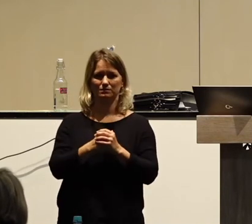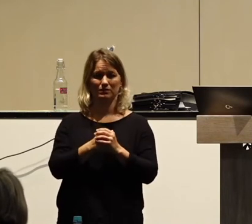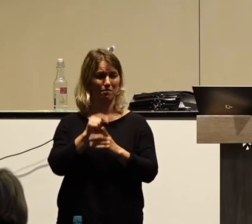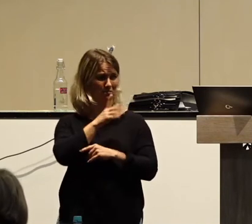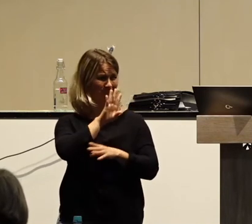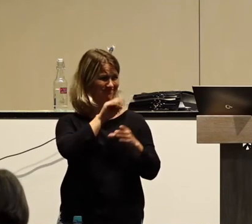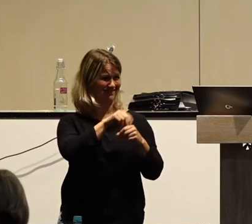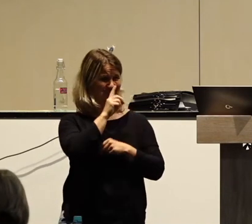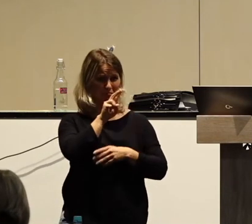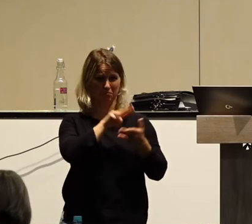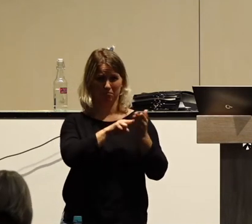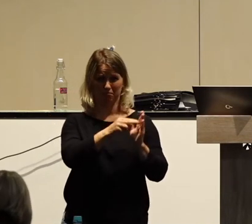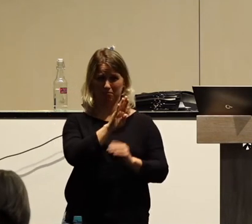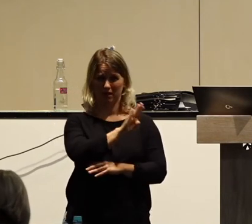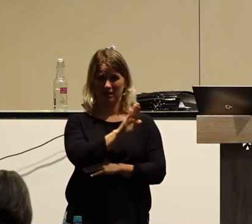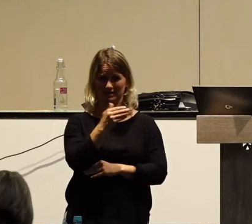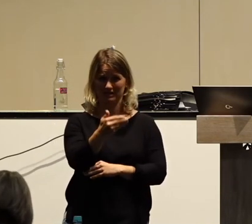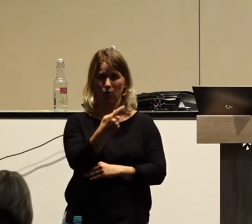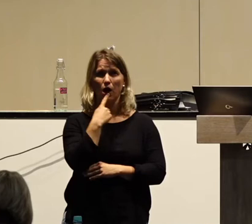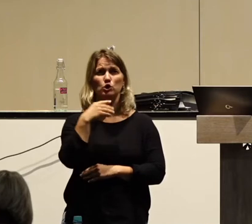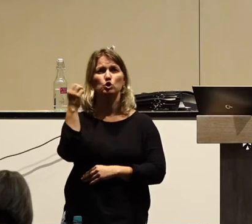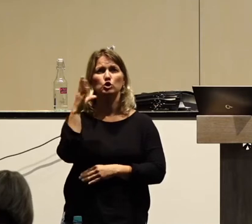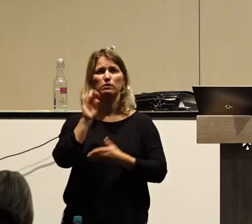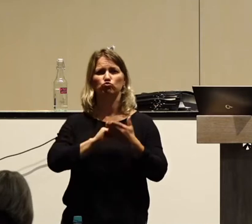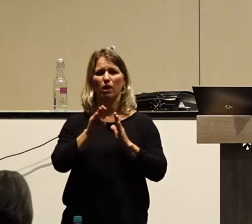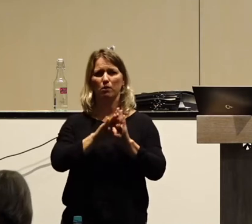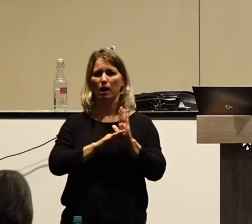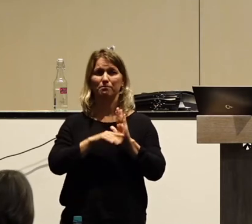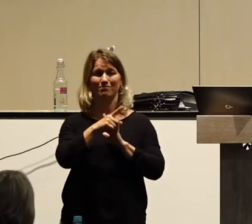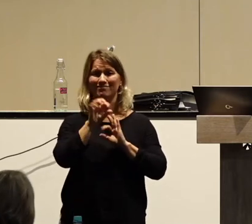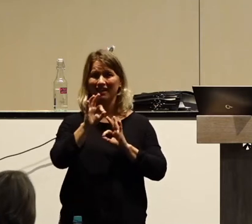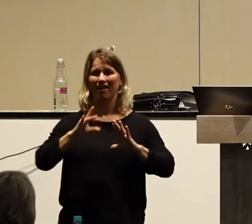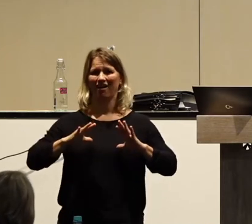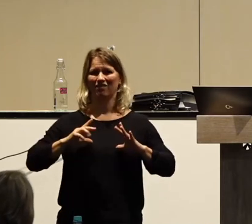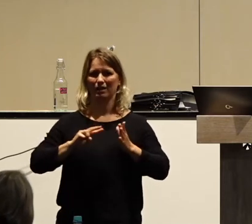vorhaben, das ist kein Sommerschulprogramm, sondern ein Ferienprogramm.